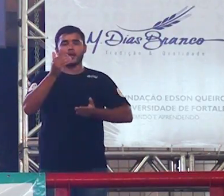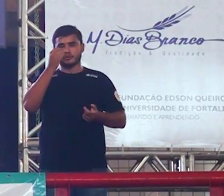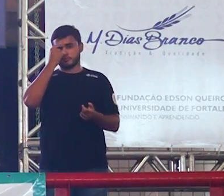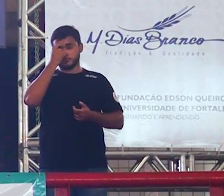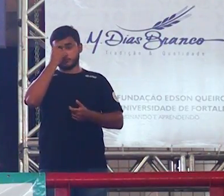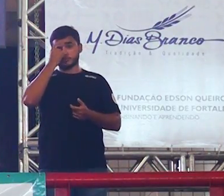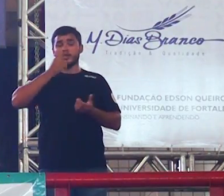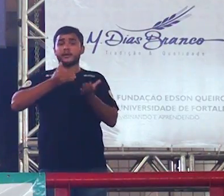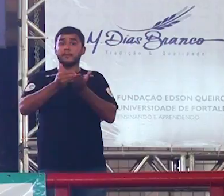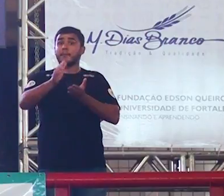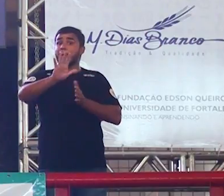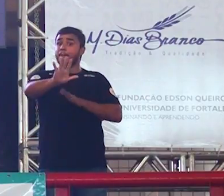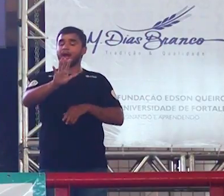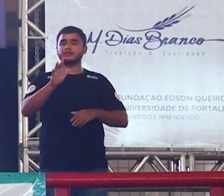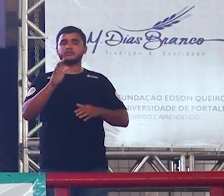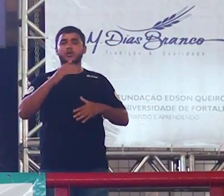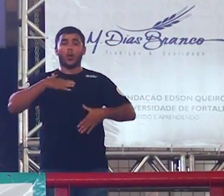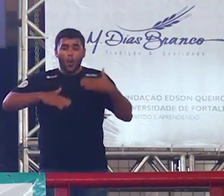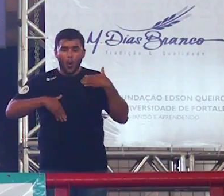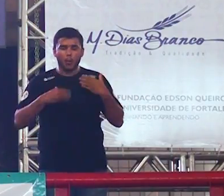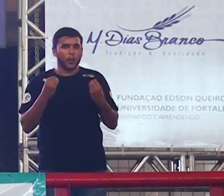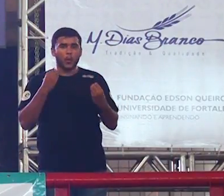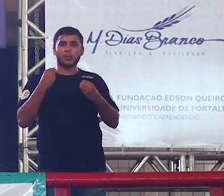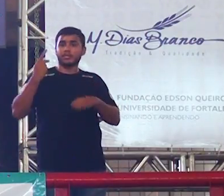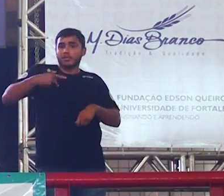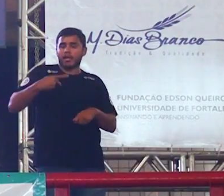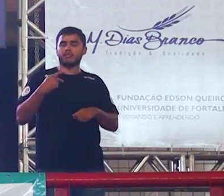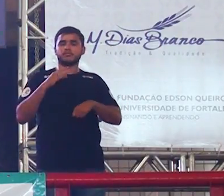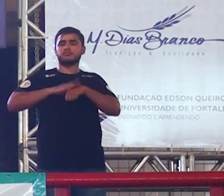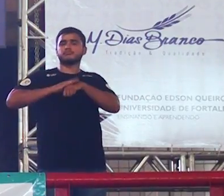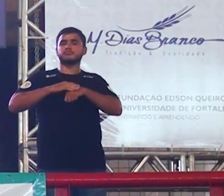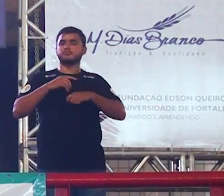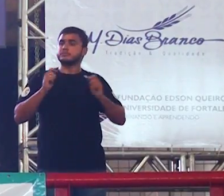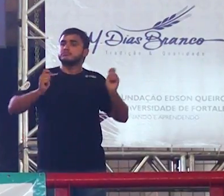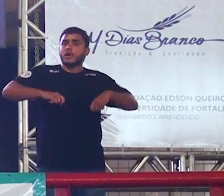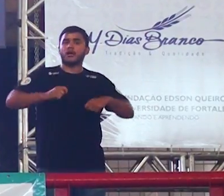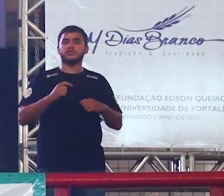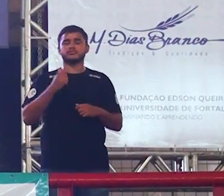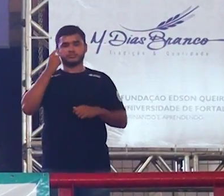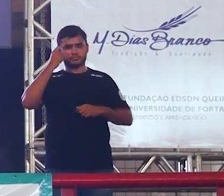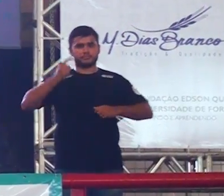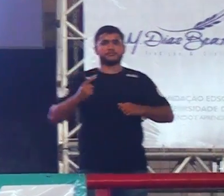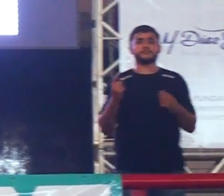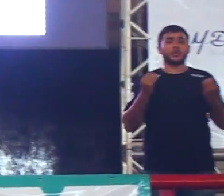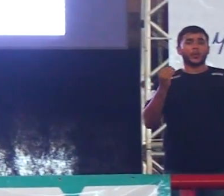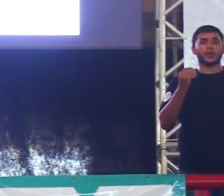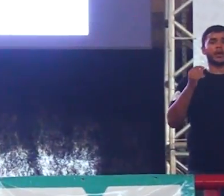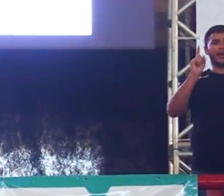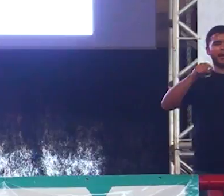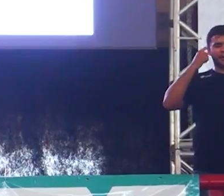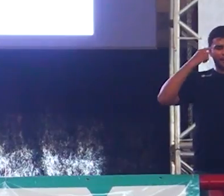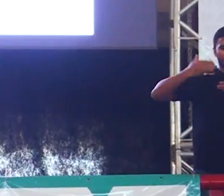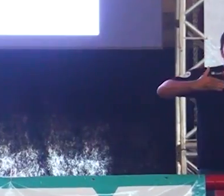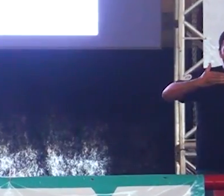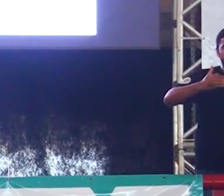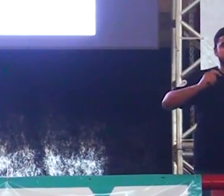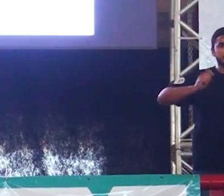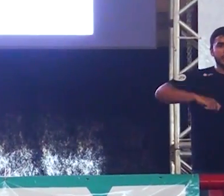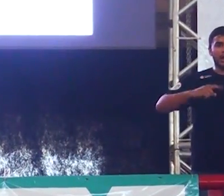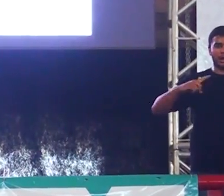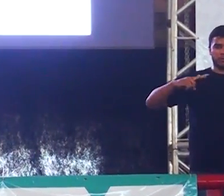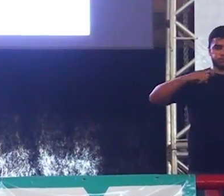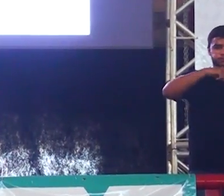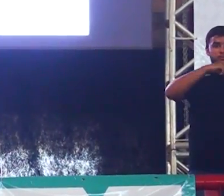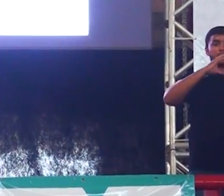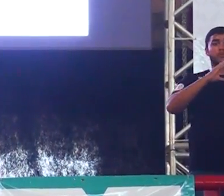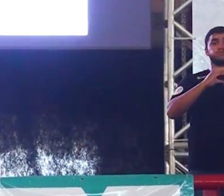está fisiologicamente e estruturalmente apta a fazer quem? A fazer esse processo de fecundação. Por